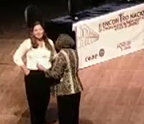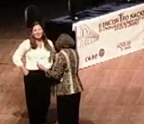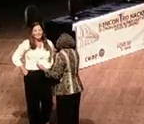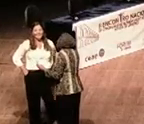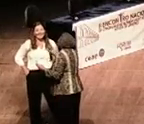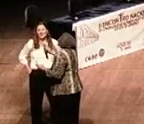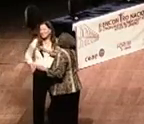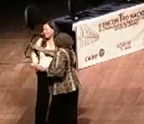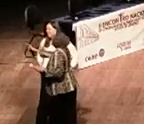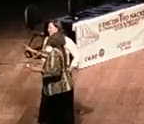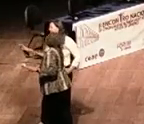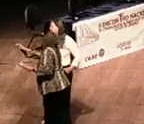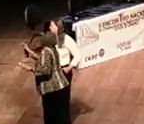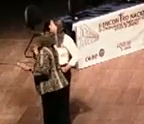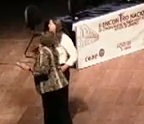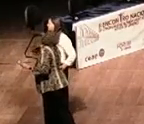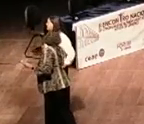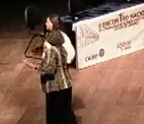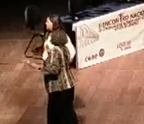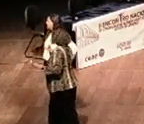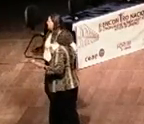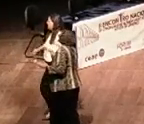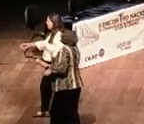não eu vou ler para você